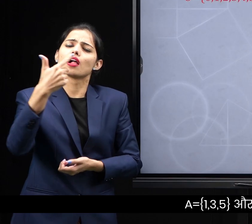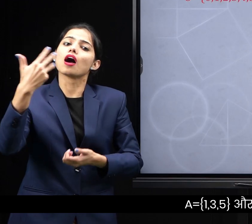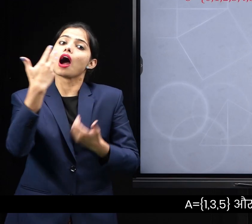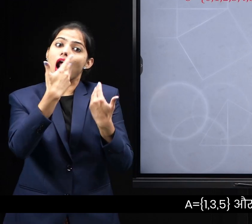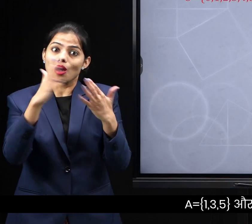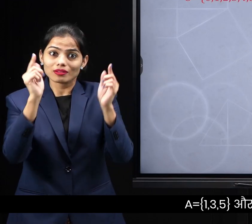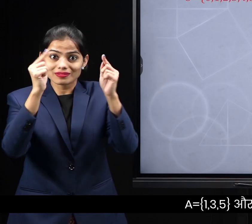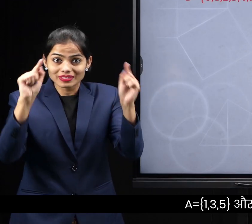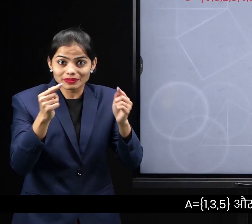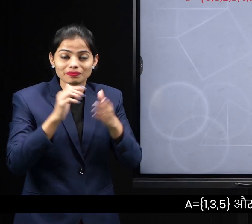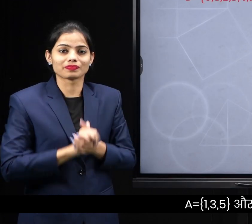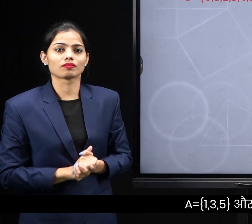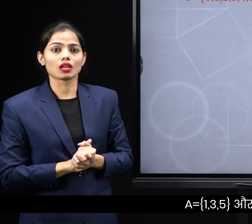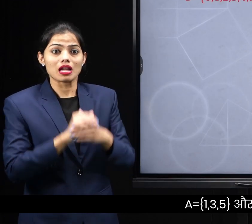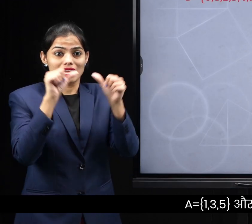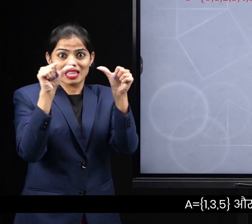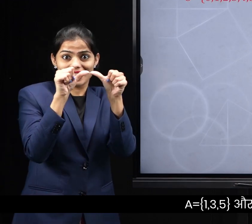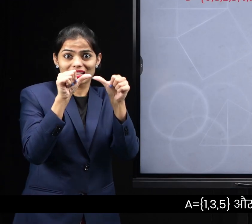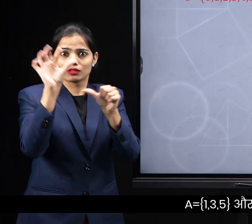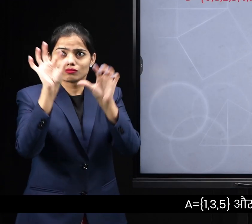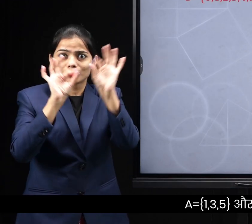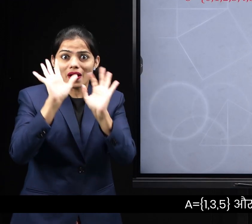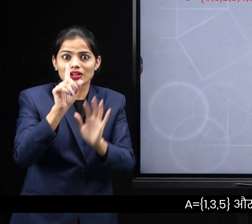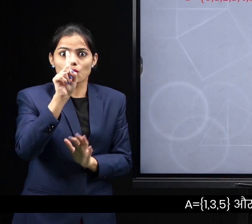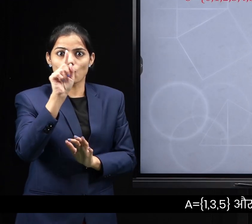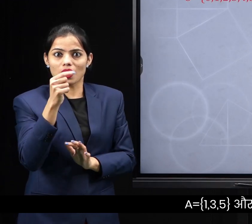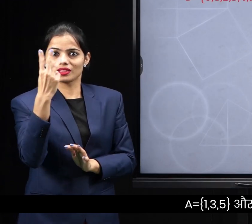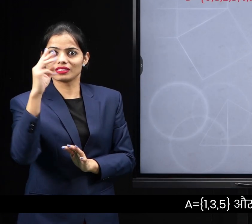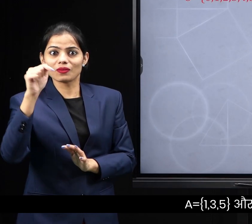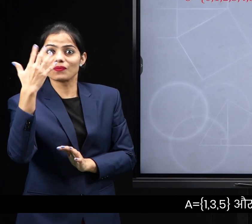A is equals to 1, 3, 5 और B is equals to